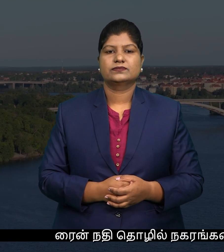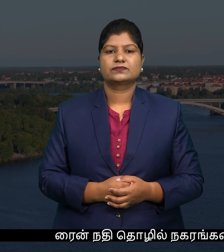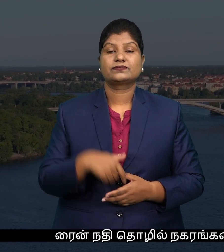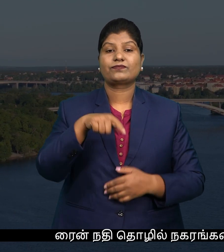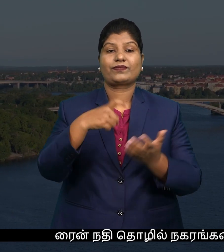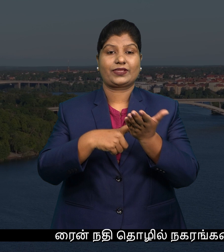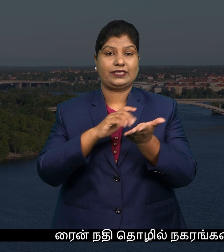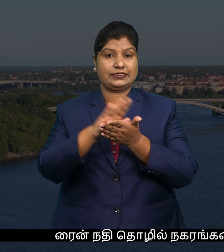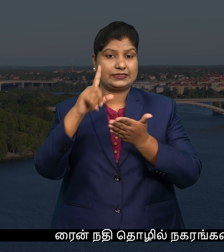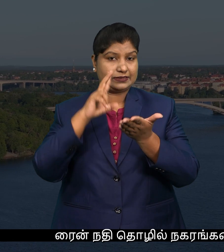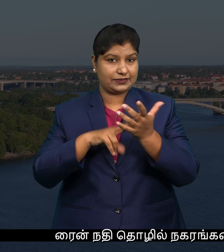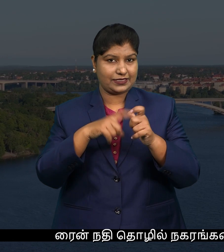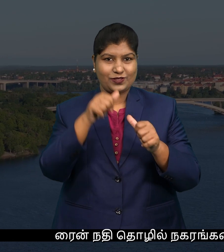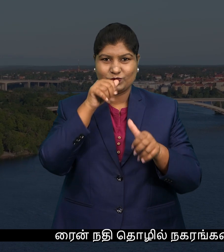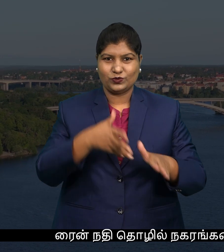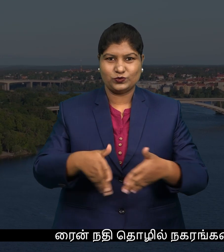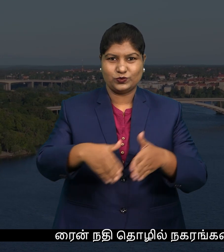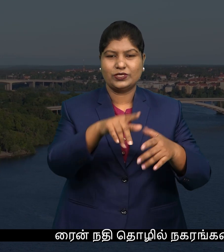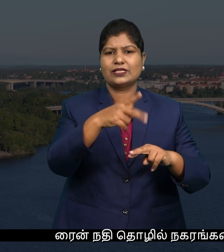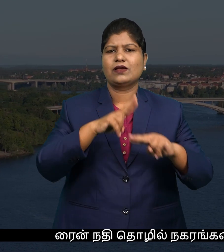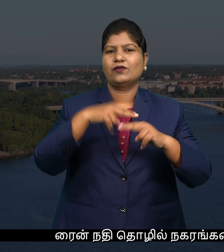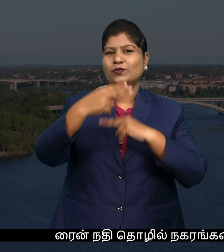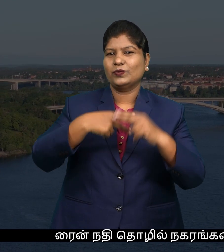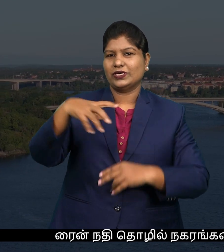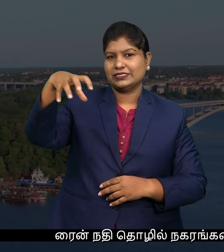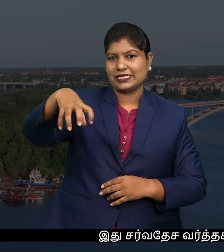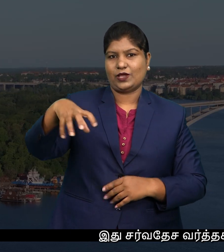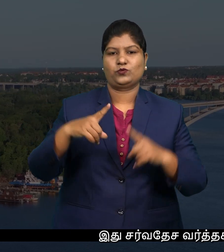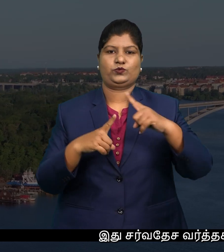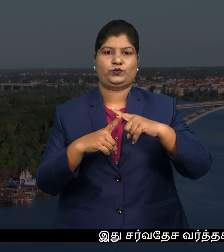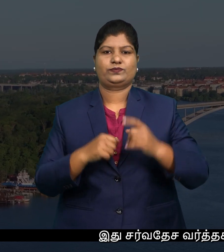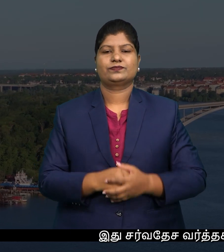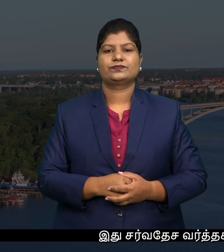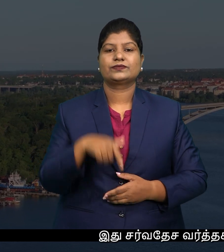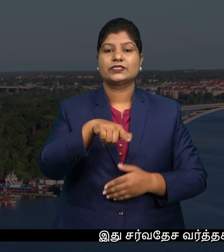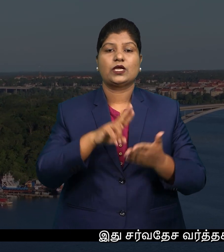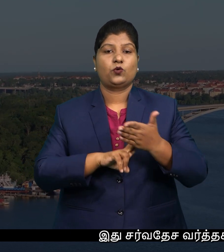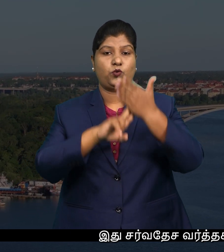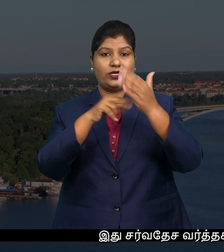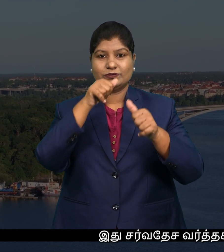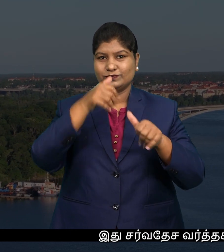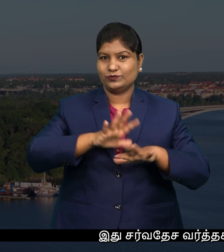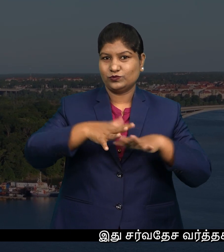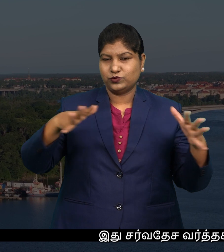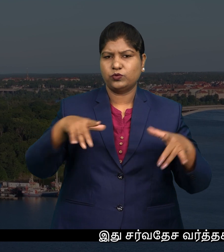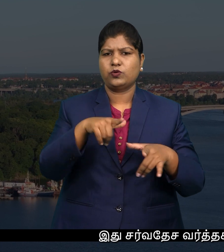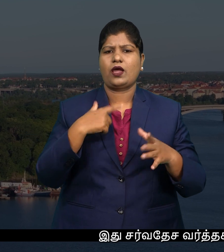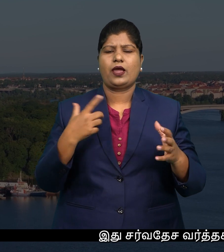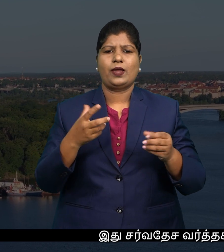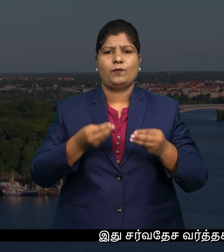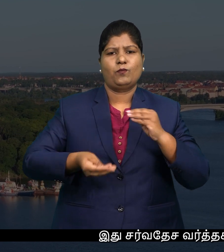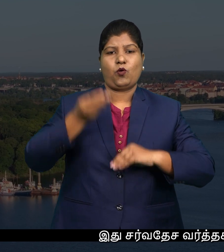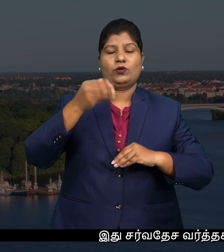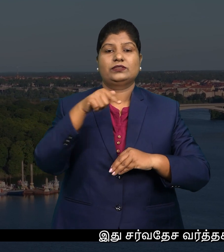ரைன் நதி தொழில் நகரங்களை வடகடலுடன் இணைக்கிறது. இது சர்வதேச வர்த்தகத்தை மேம்படுத்துகிறது.